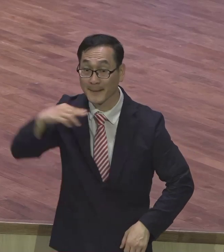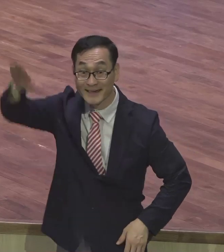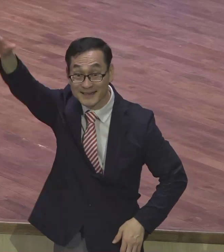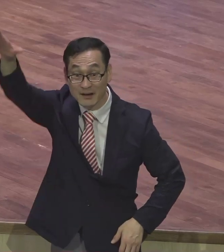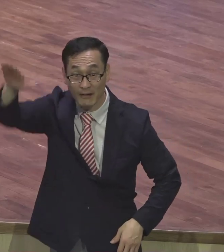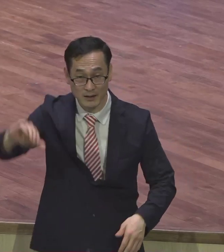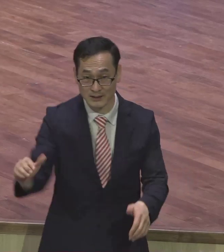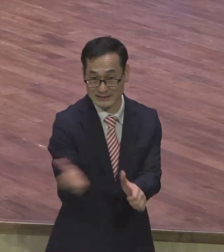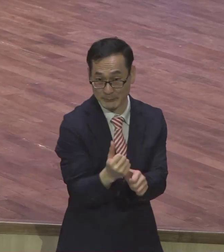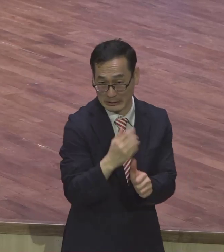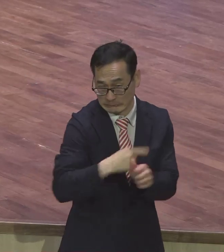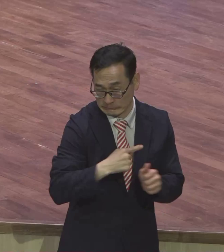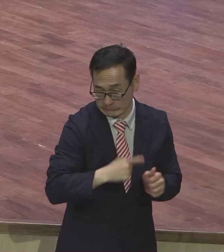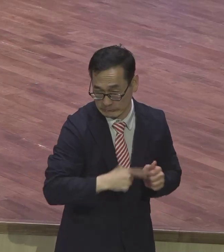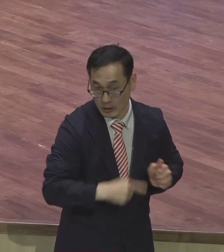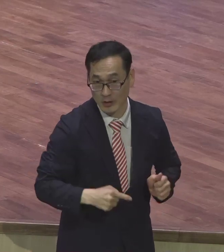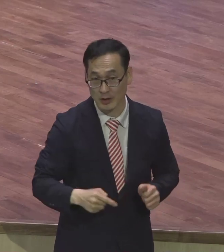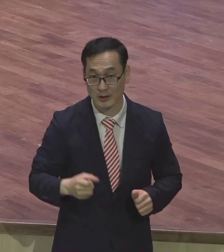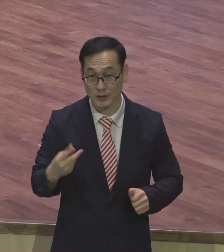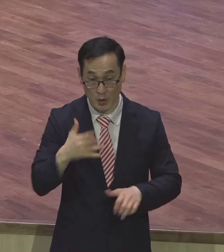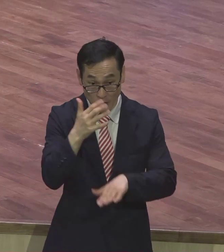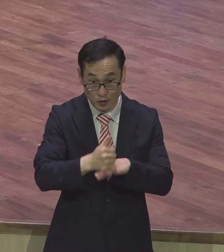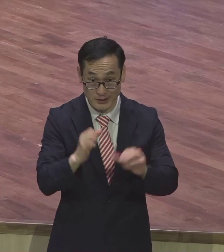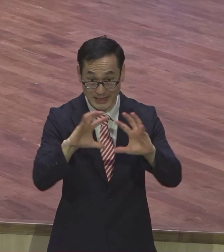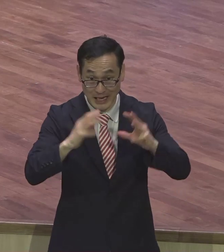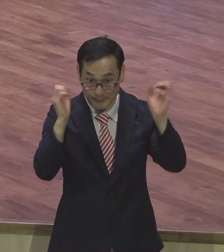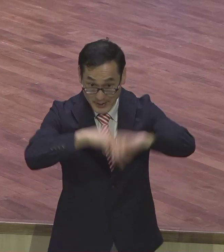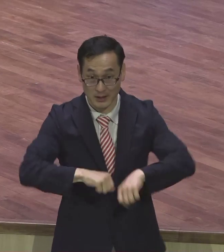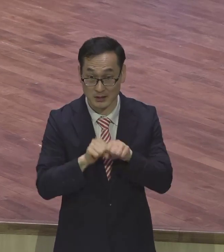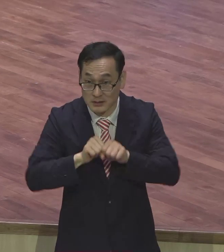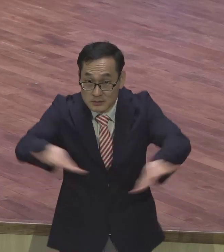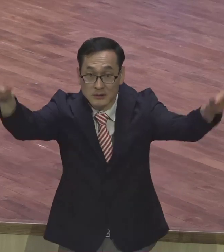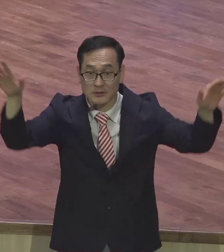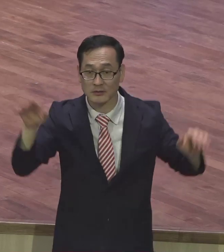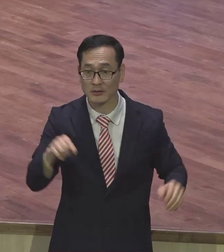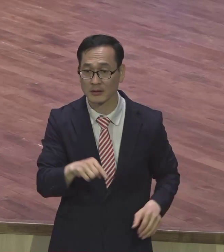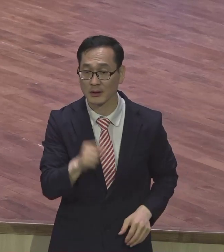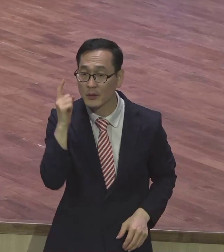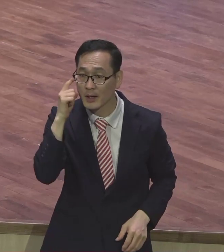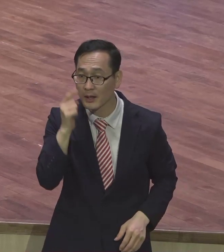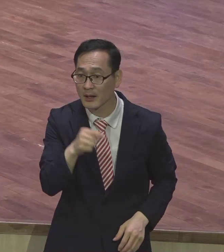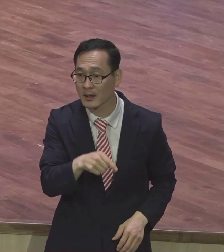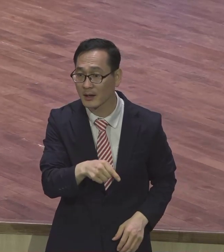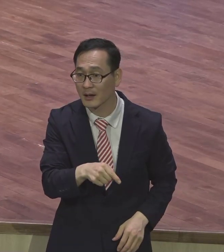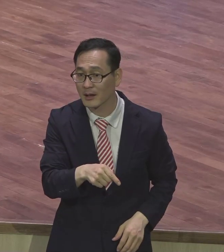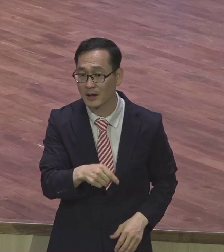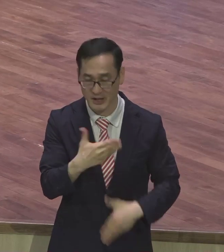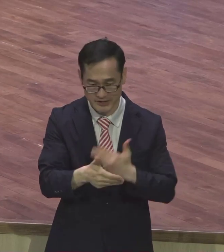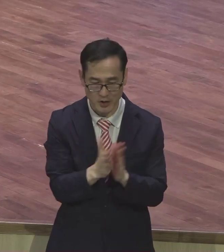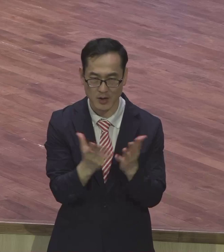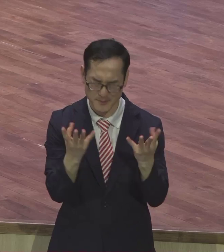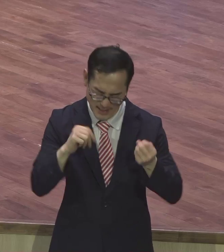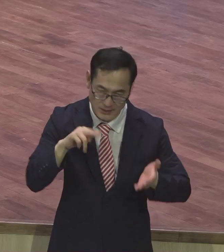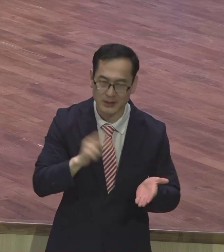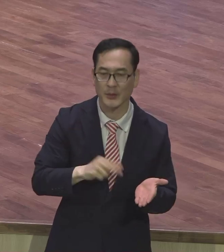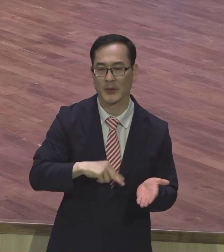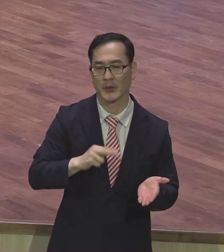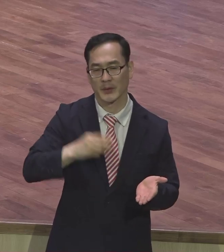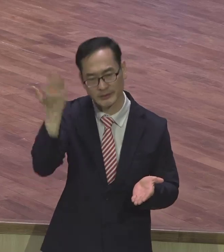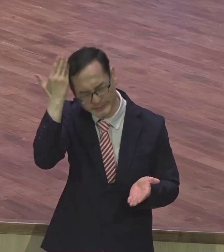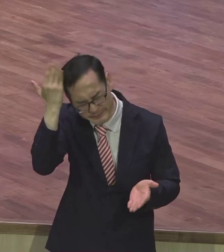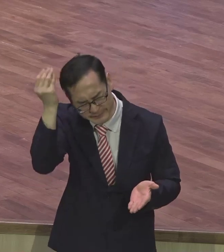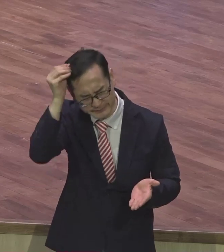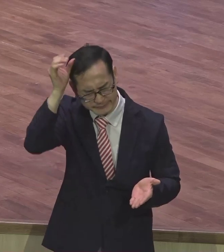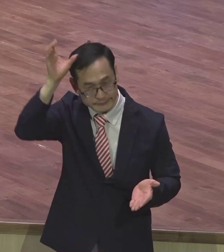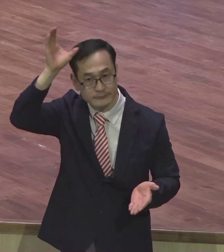왜 유대인들은 전세월 흩어지는 디아스포라가 되었습니까 성경을 그래 많이 읽고 아는데 이유가